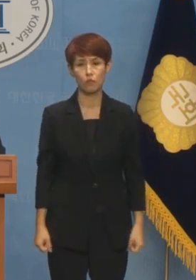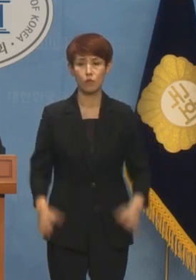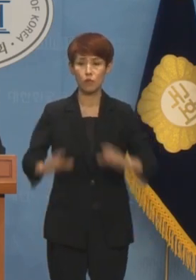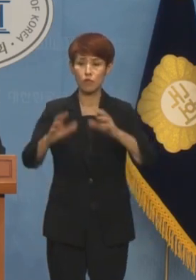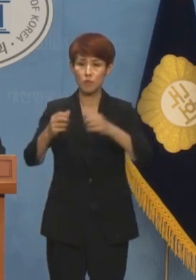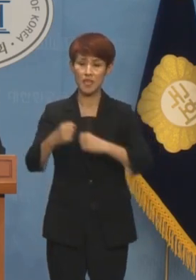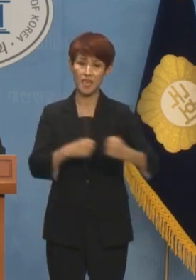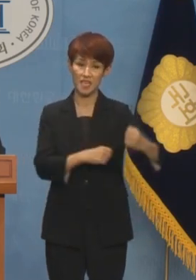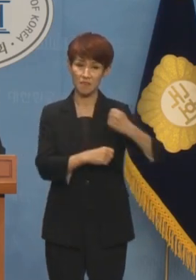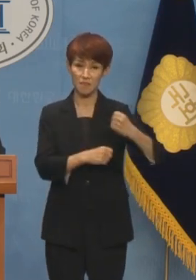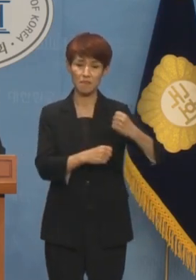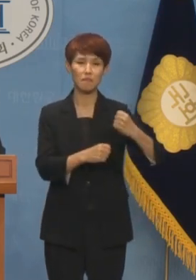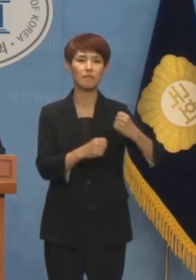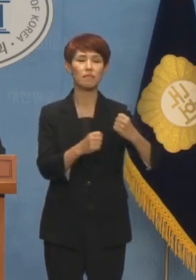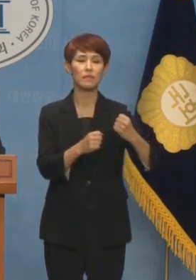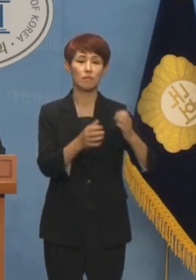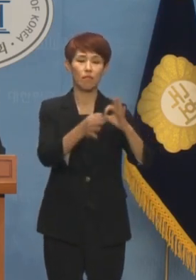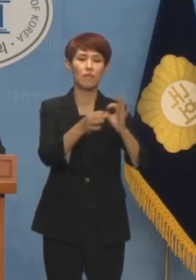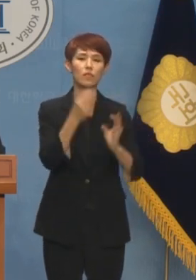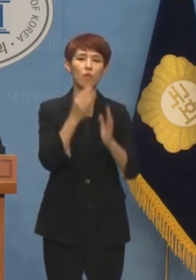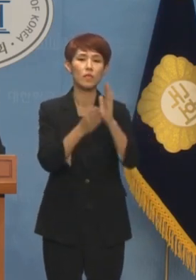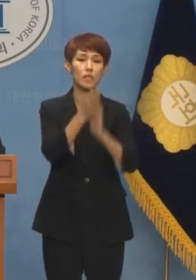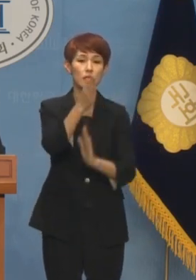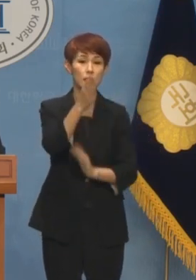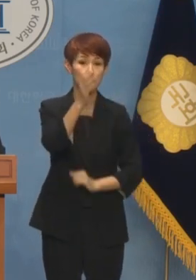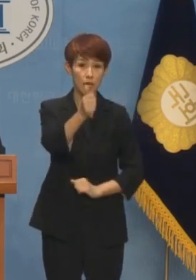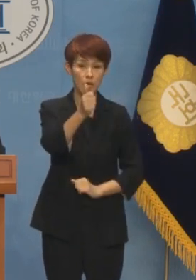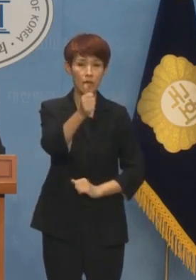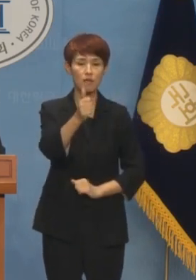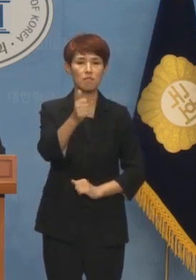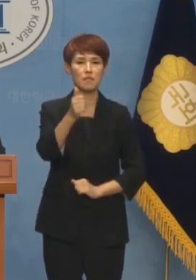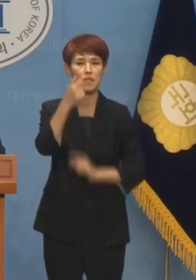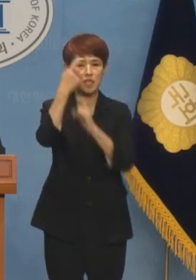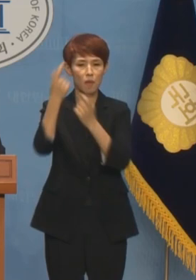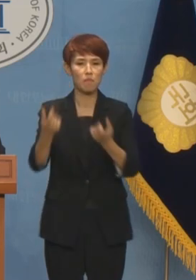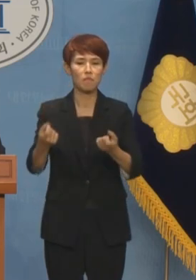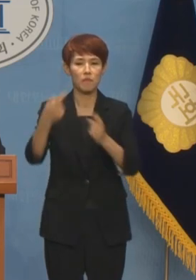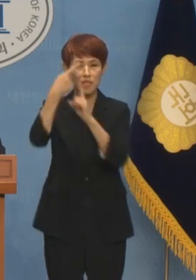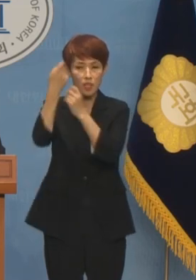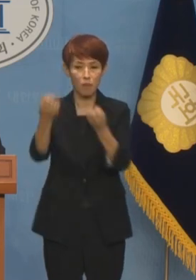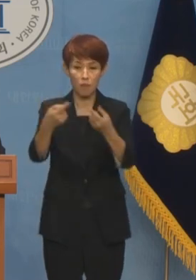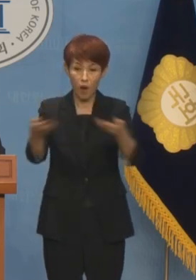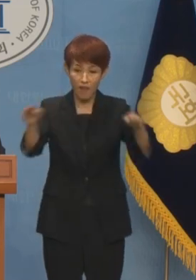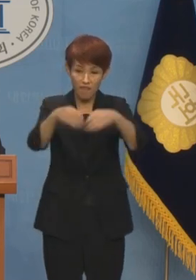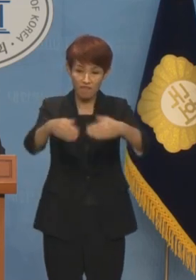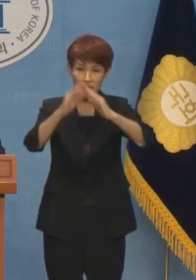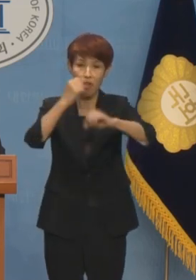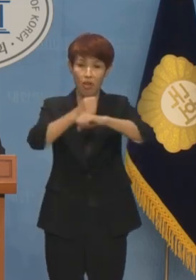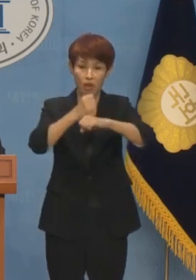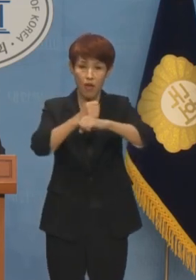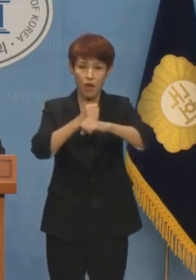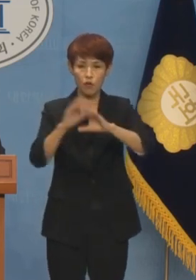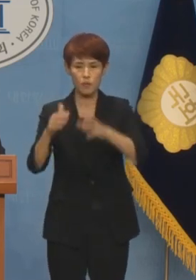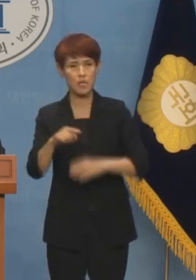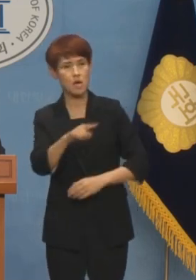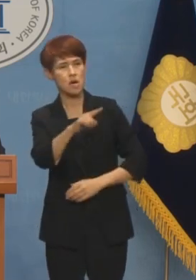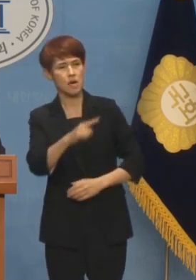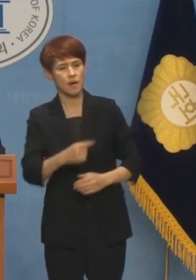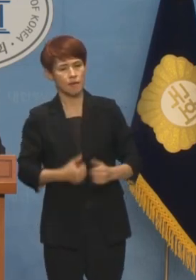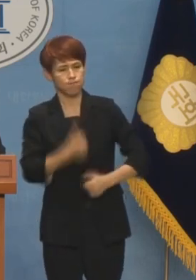국민의힘 소속 서울시 오세훈 시장은 기념관을 건립하겠다며 국민의 분노를